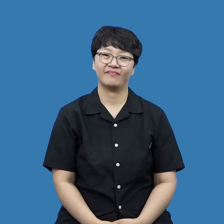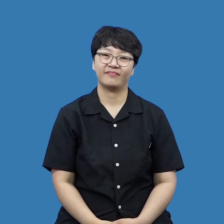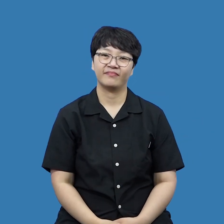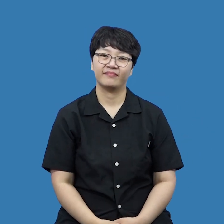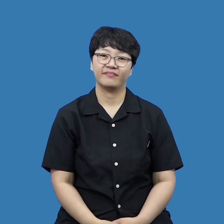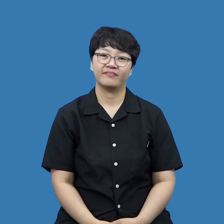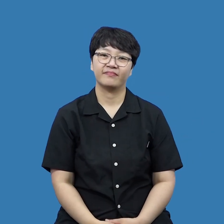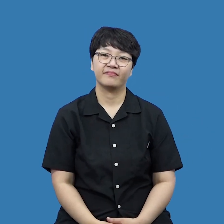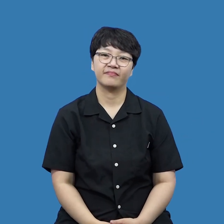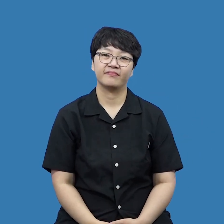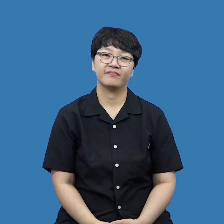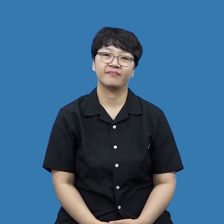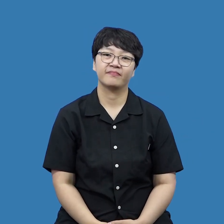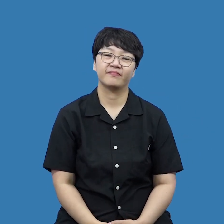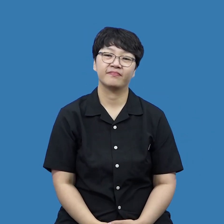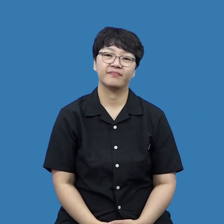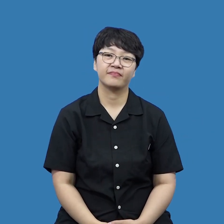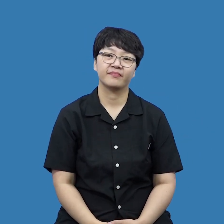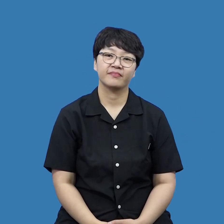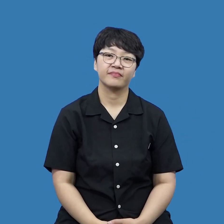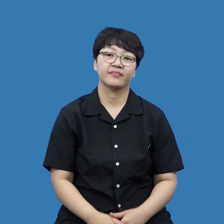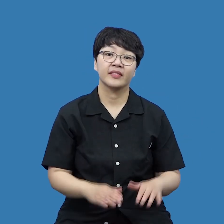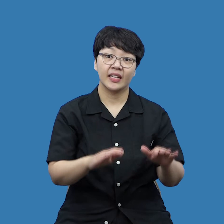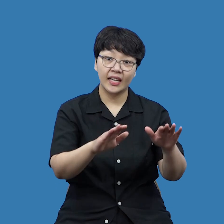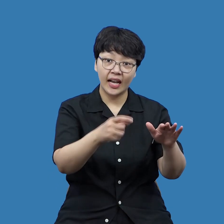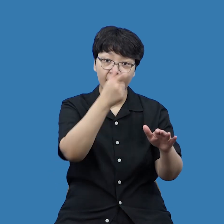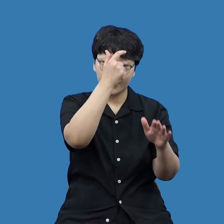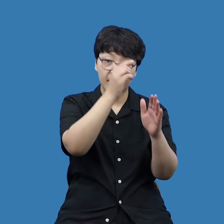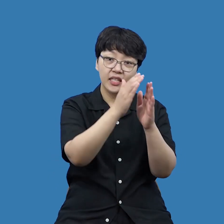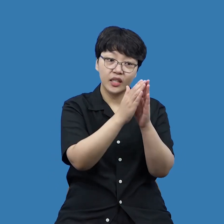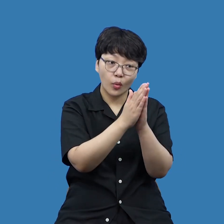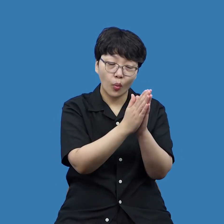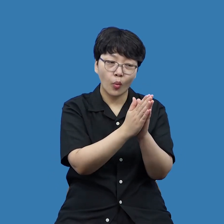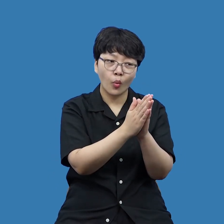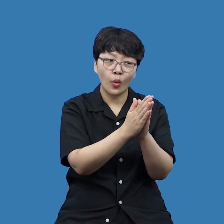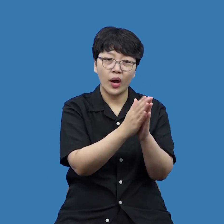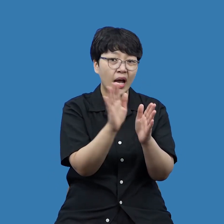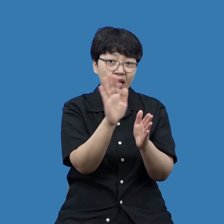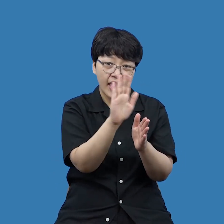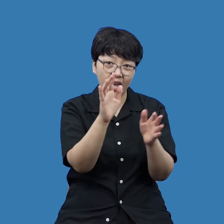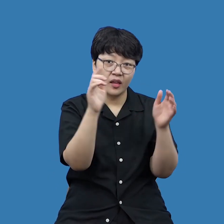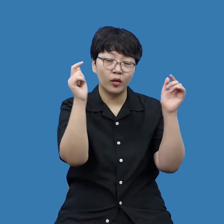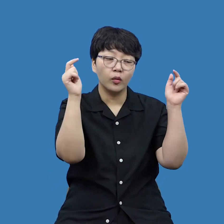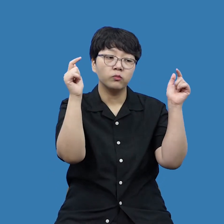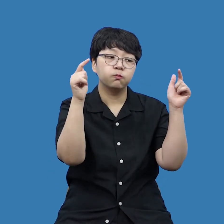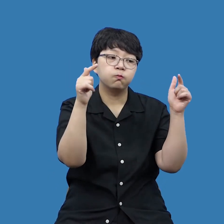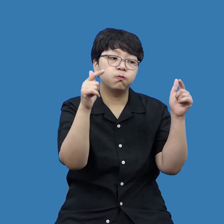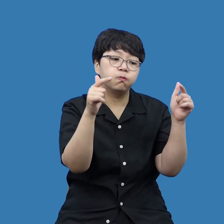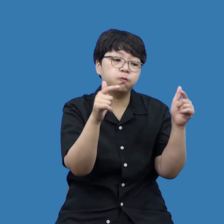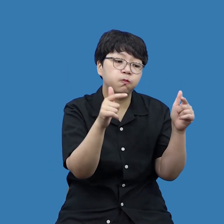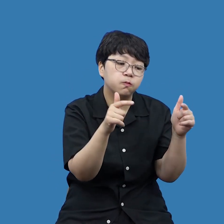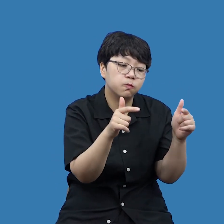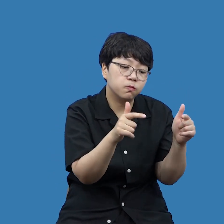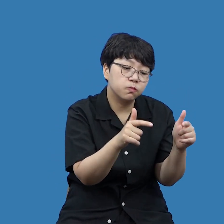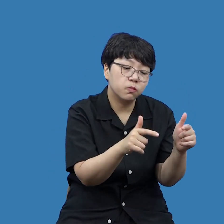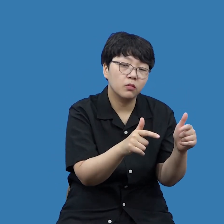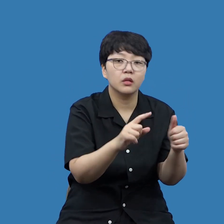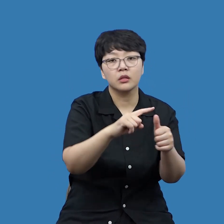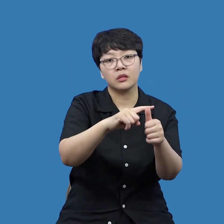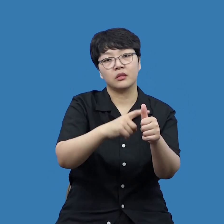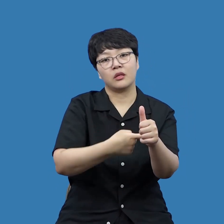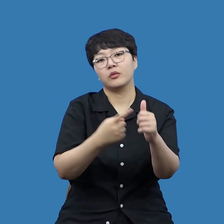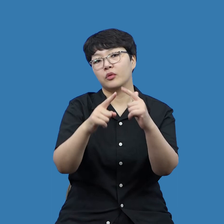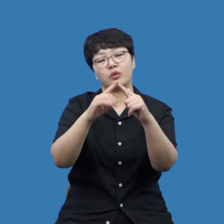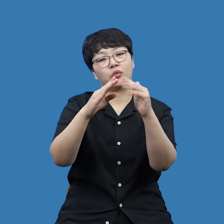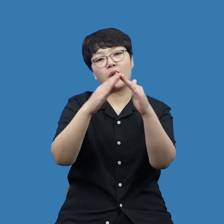돌아가시고. 그 후에 기도 사역이 침체되기 시작했습니다. 그리고 교회는 스폴전,